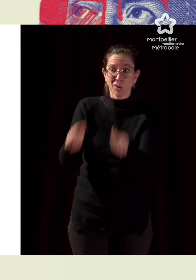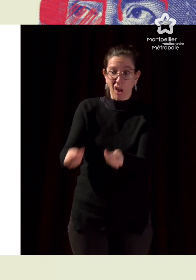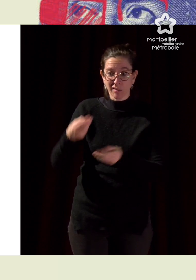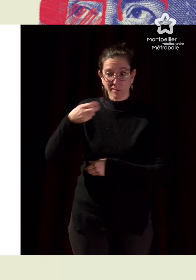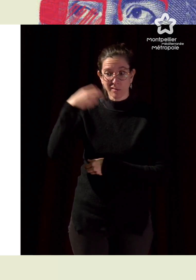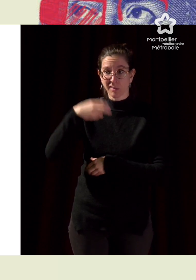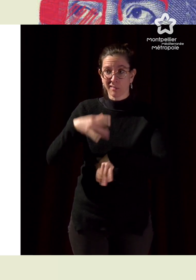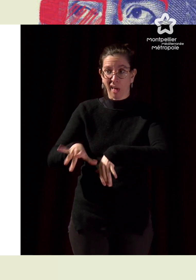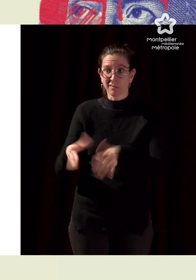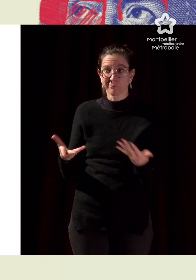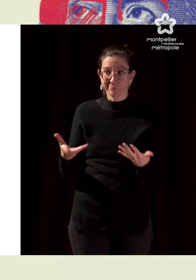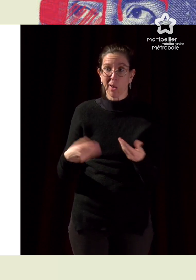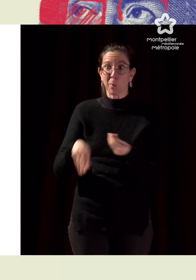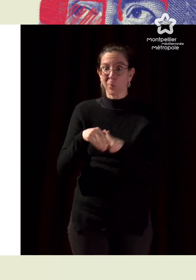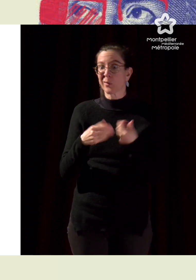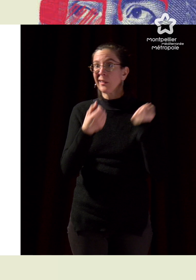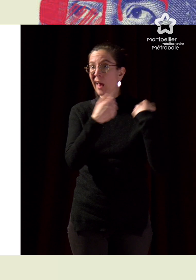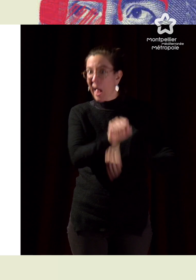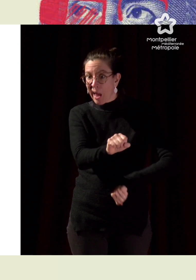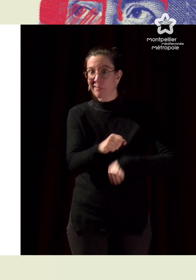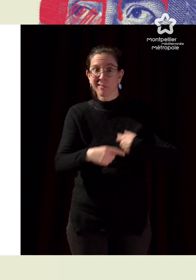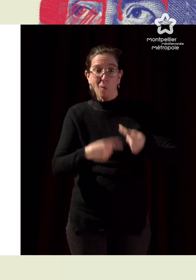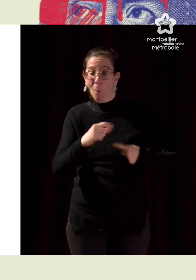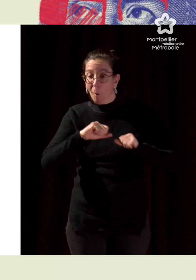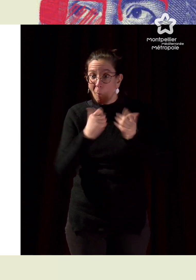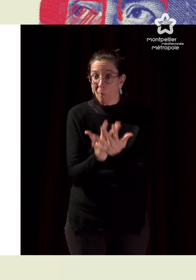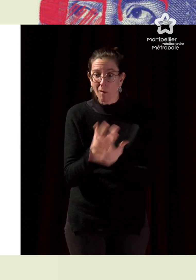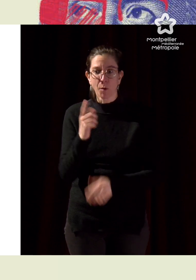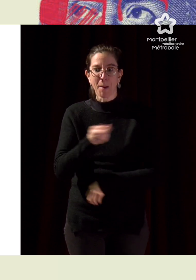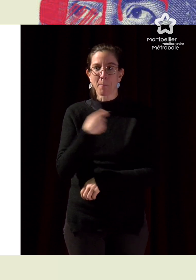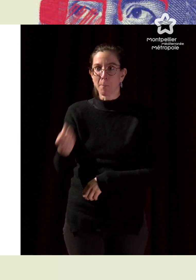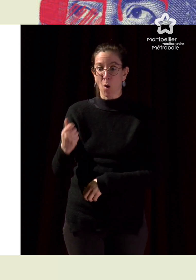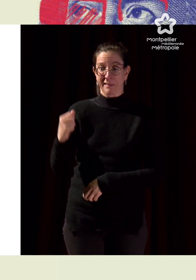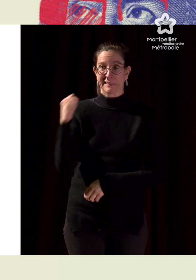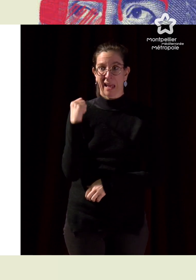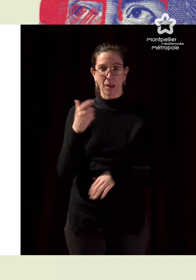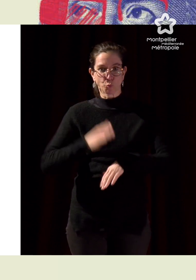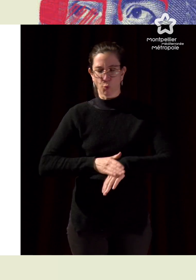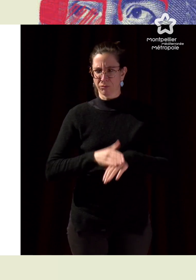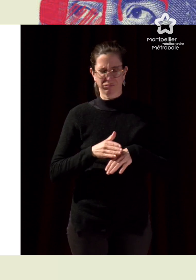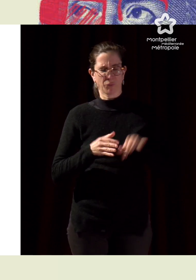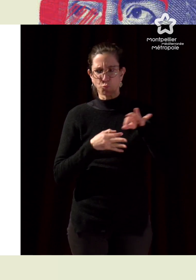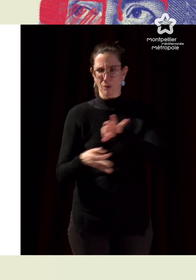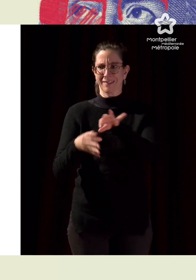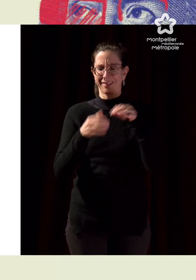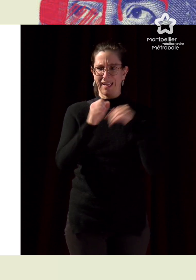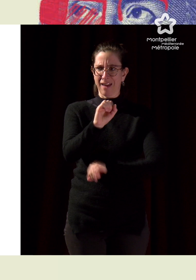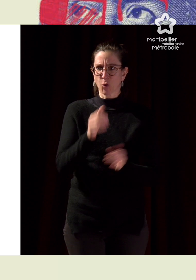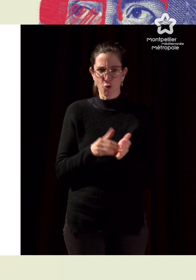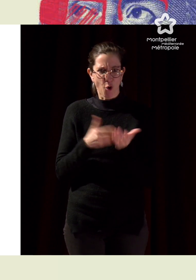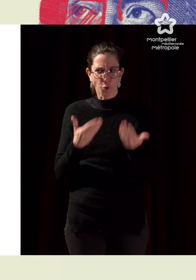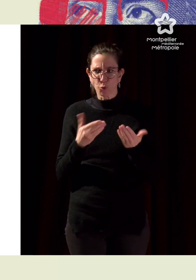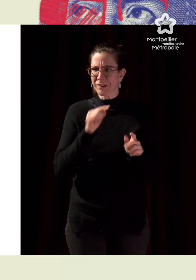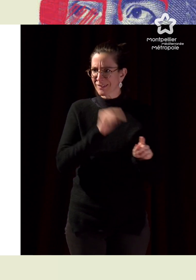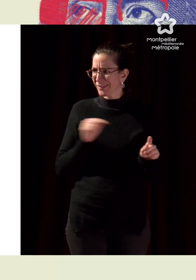trains, conjugué à une grève qui est inattendue, parce que la grève, ça devait avoir lieu qu'hier, mais ça a lieu aussi aujourd'hui. Donc voilà,